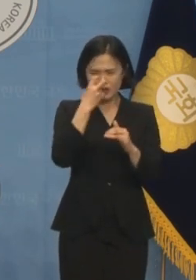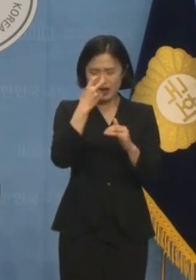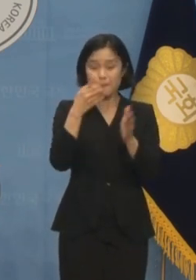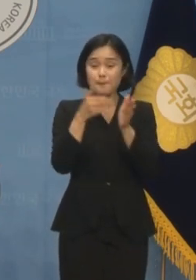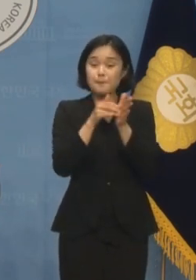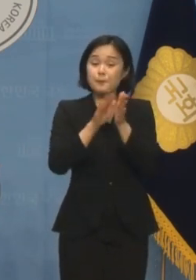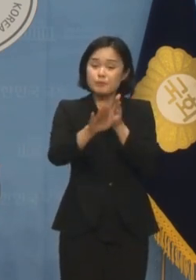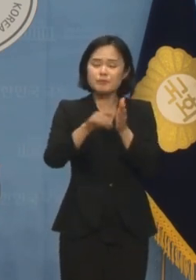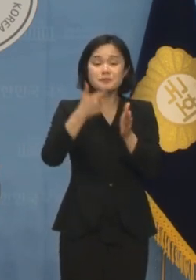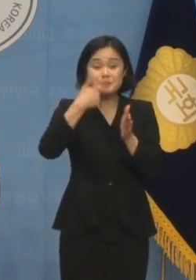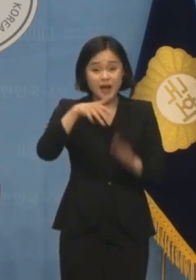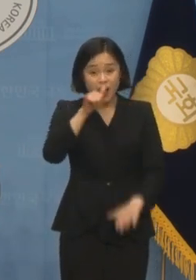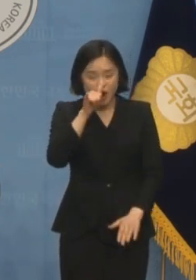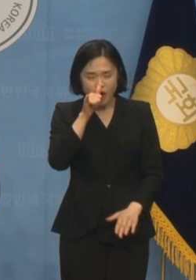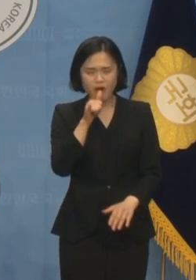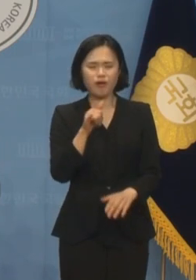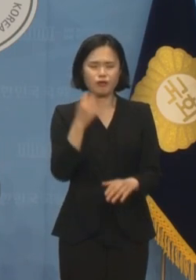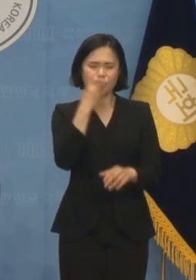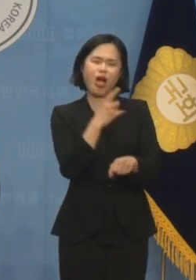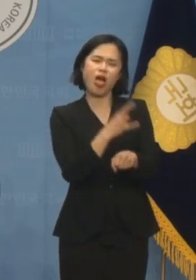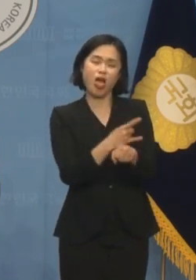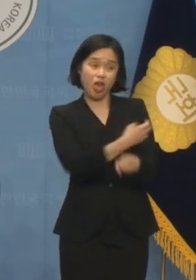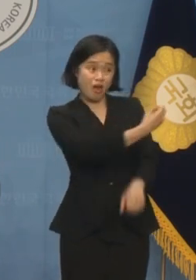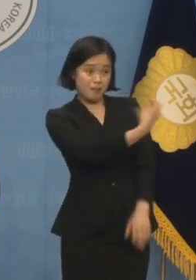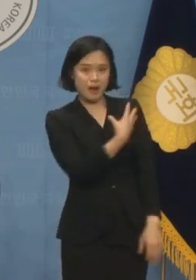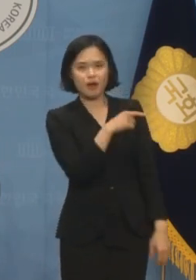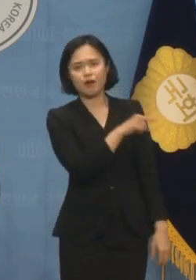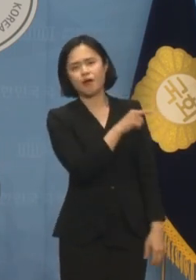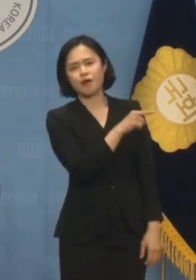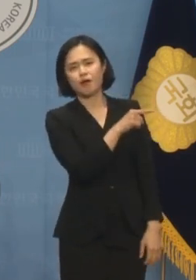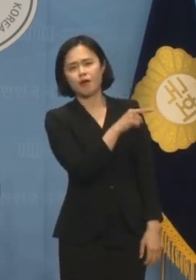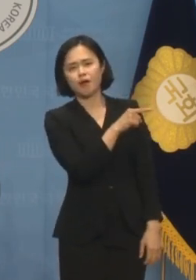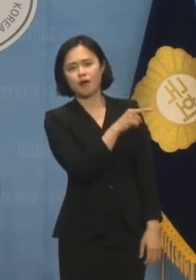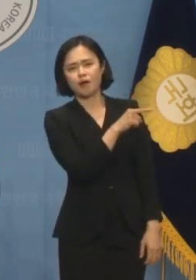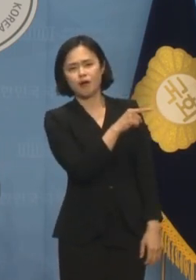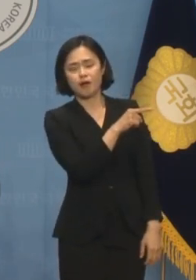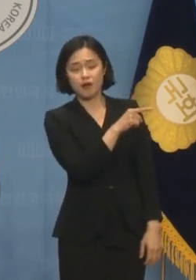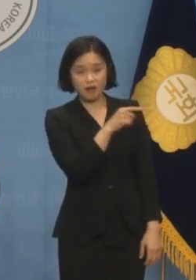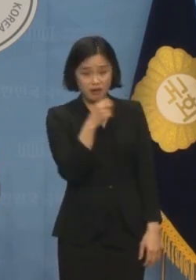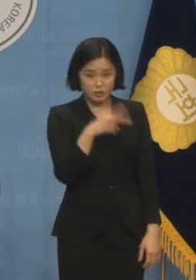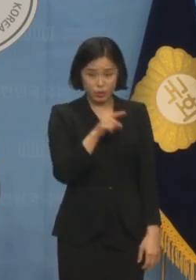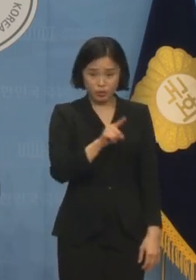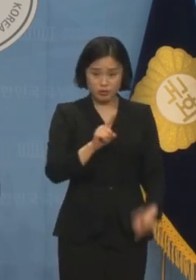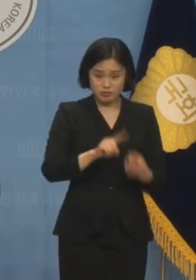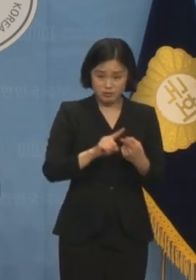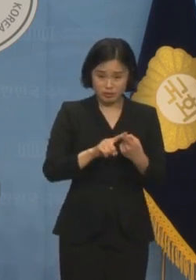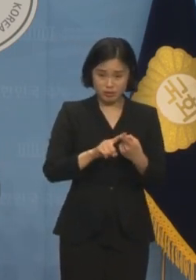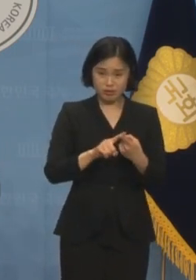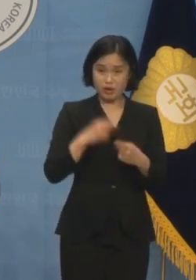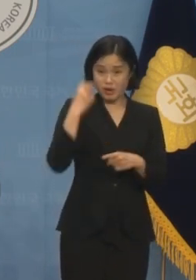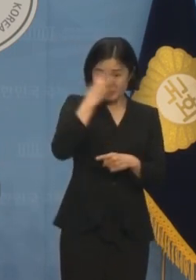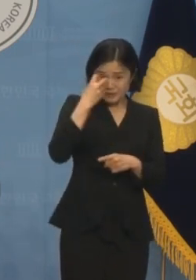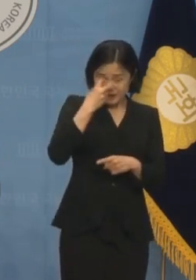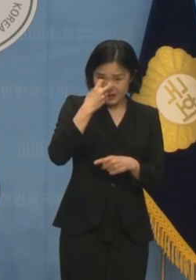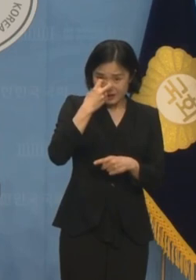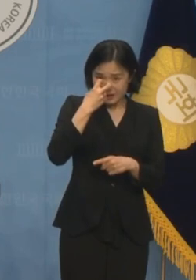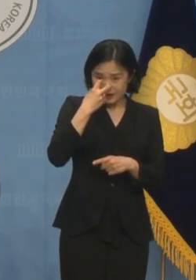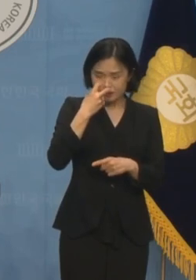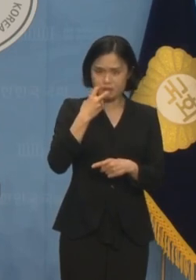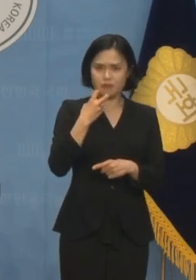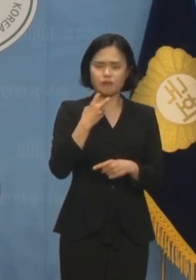적은 없고 무리한 작전에 대한 질책성 당부였다고요? 모두 거짓말입니다.